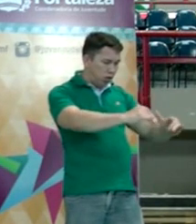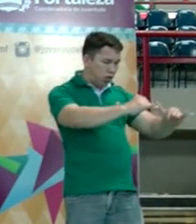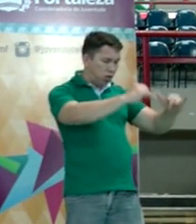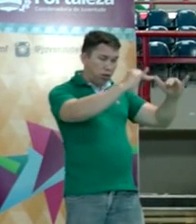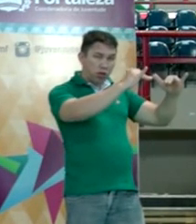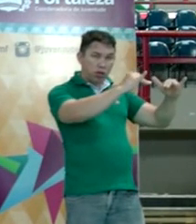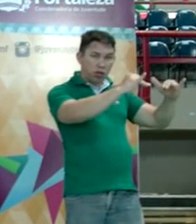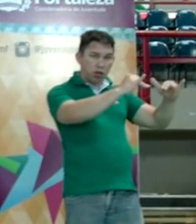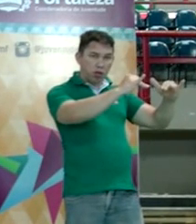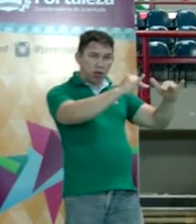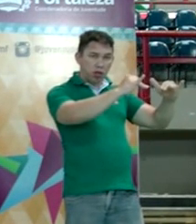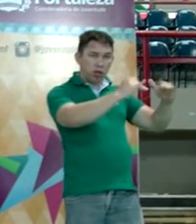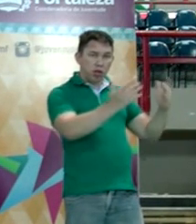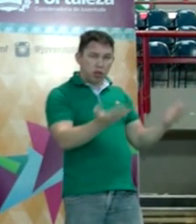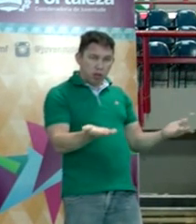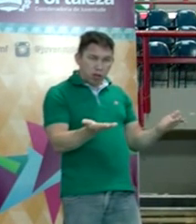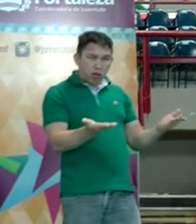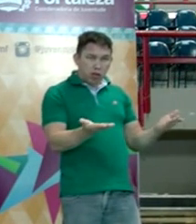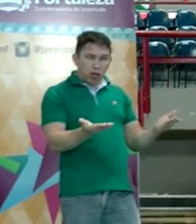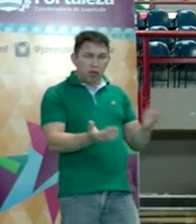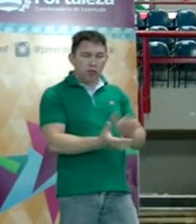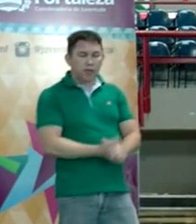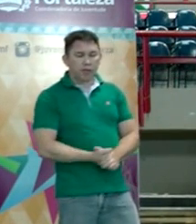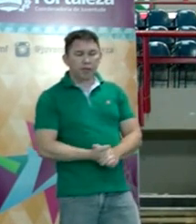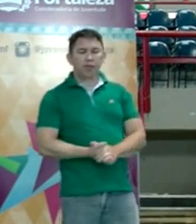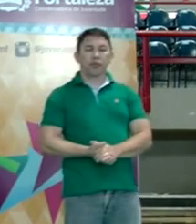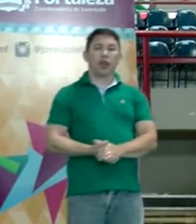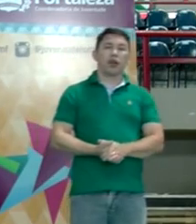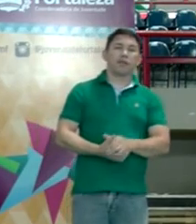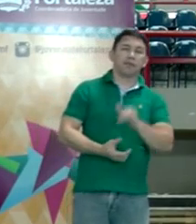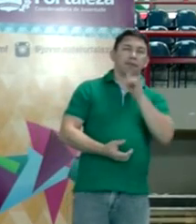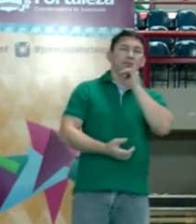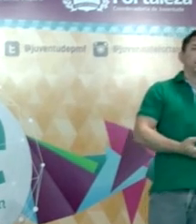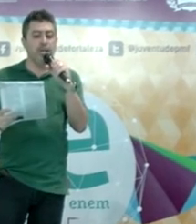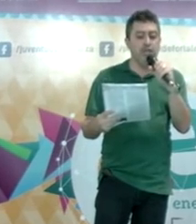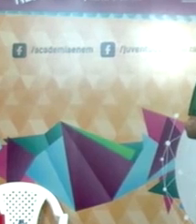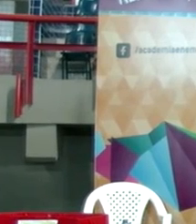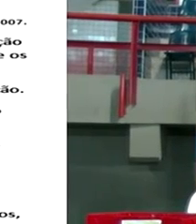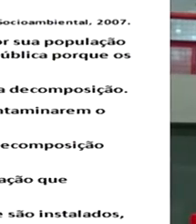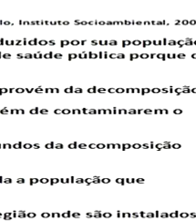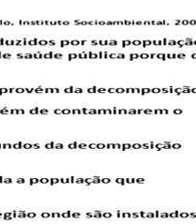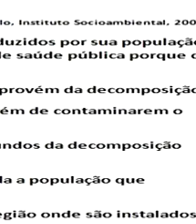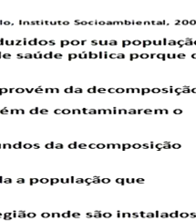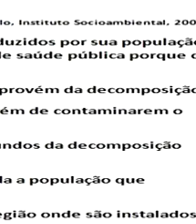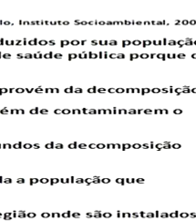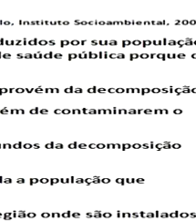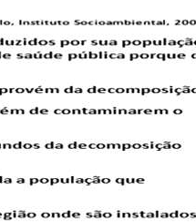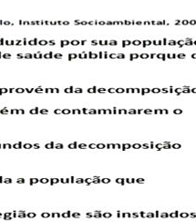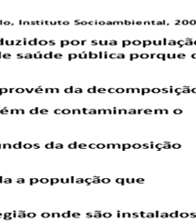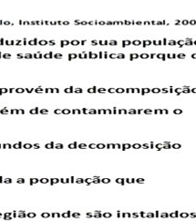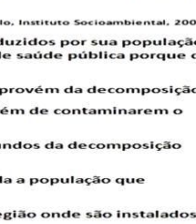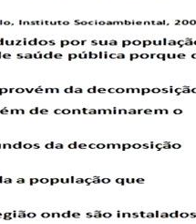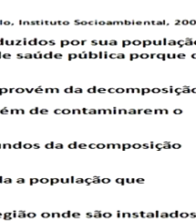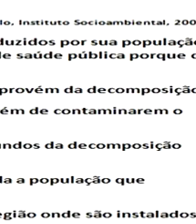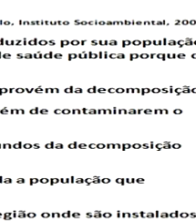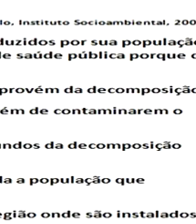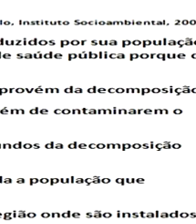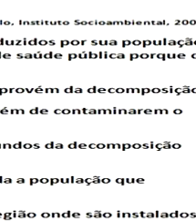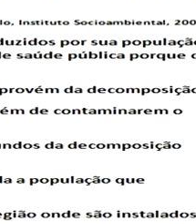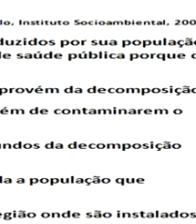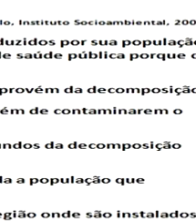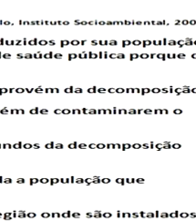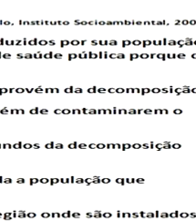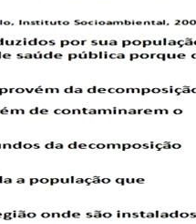só ele, né? Como diz aqui na questão. Ele diz assim: os lixões são o pior tipo